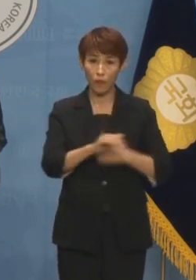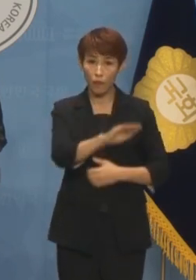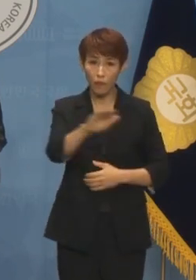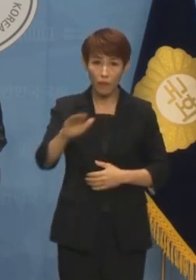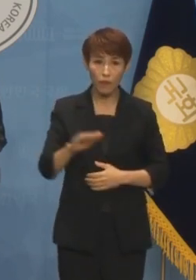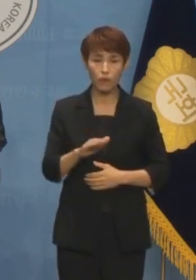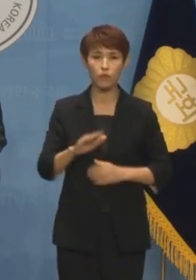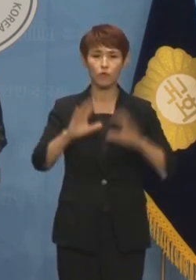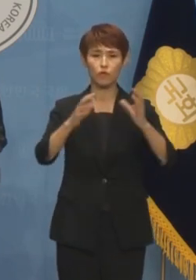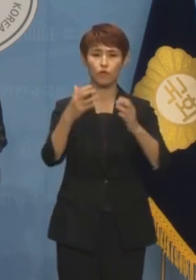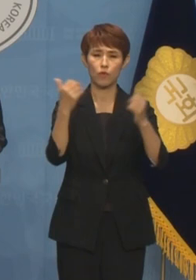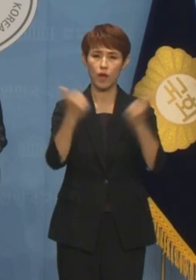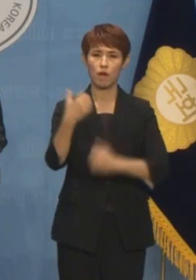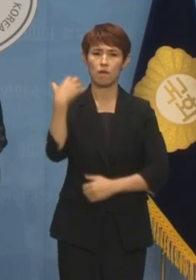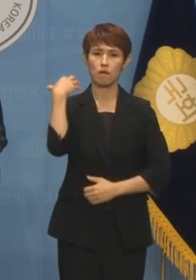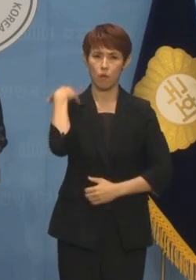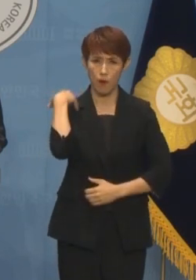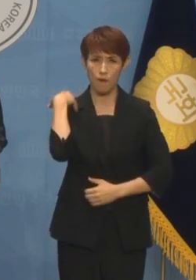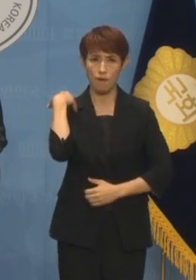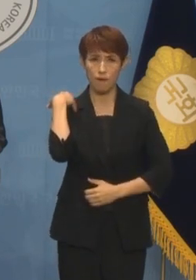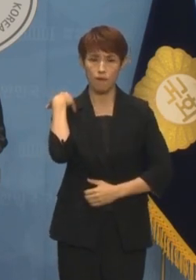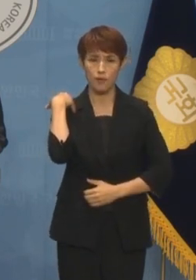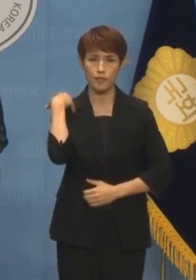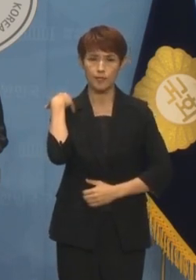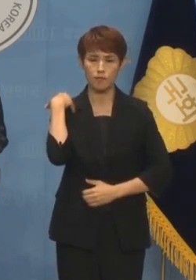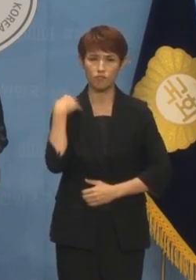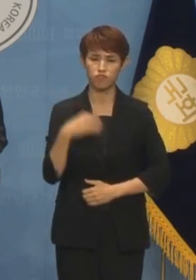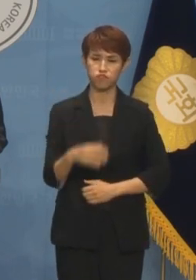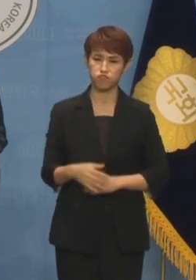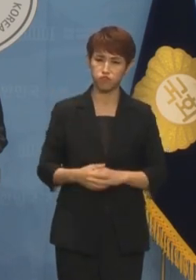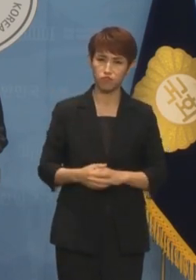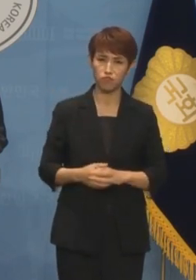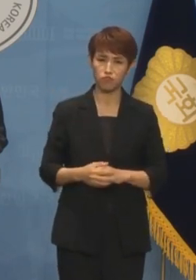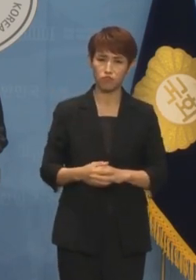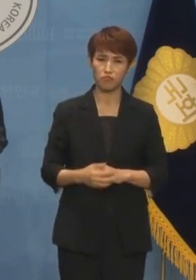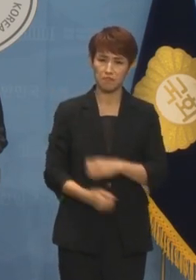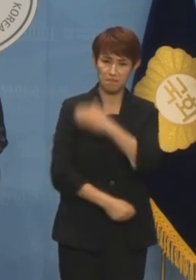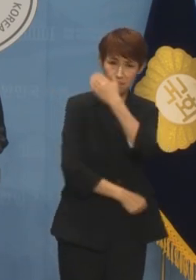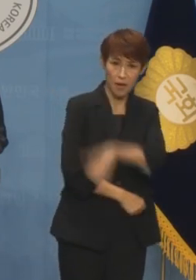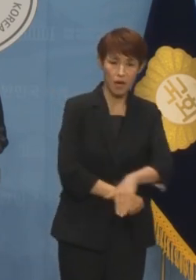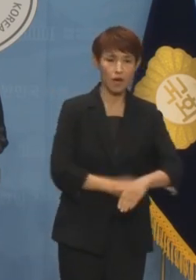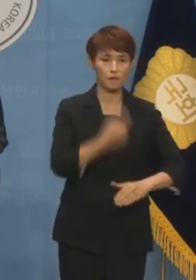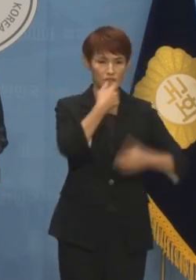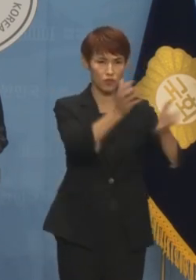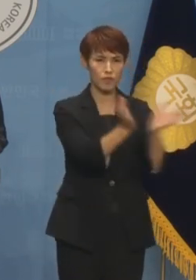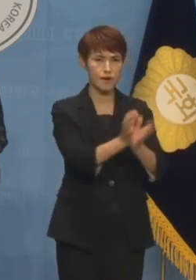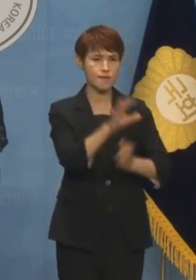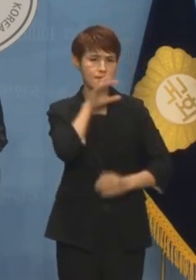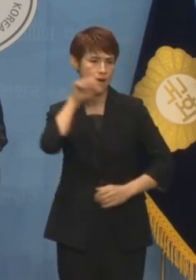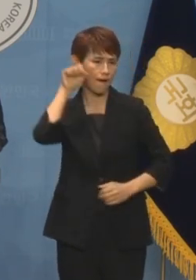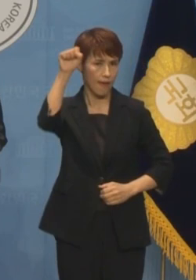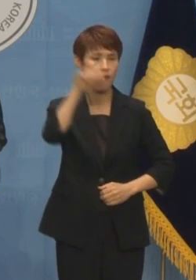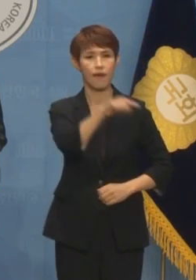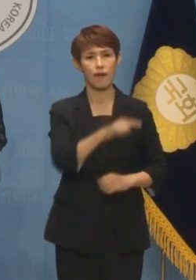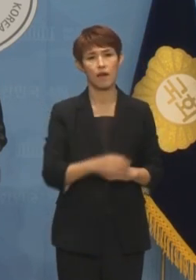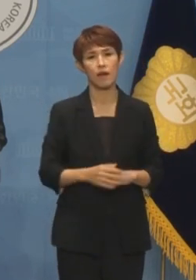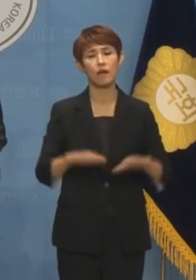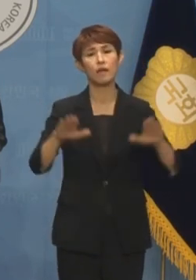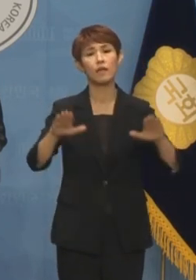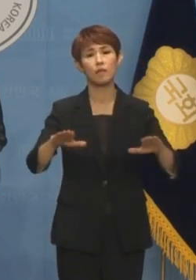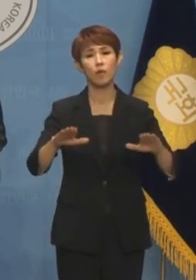국회의 역할과 의무를 방기한 민주당을 강력 규탄하며